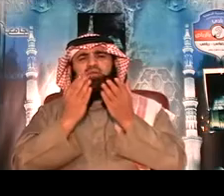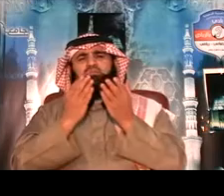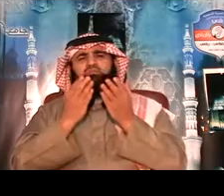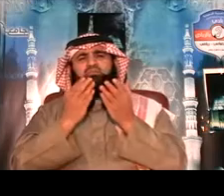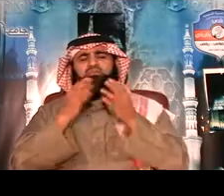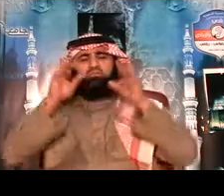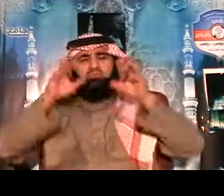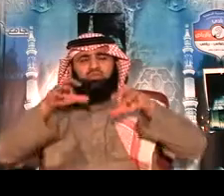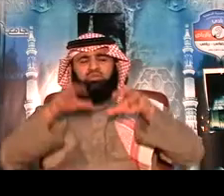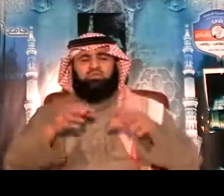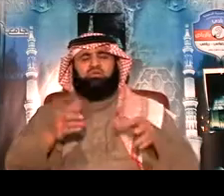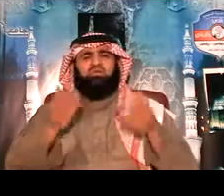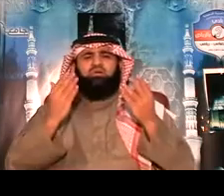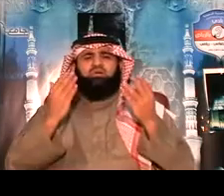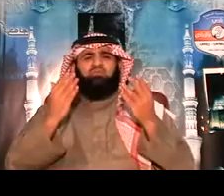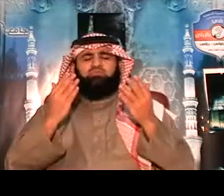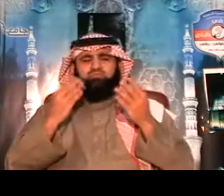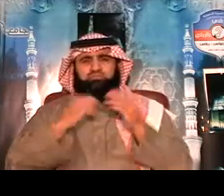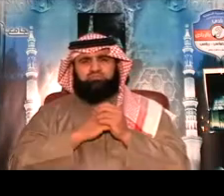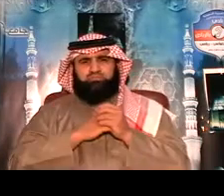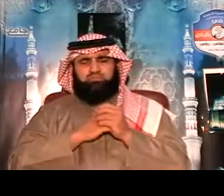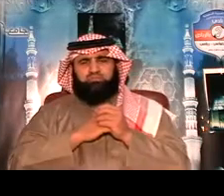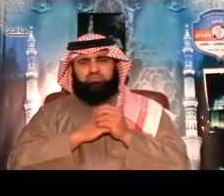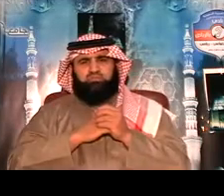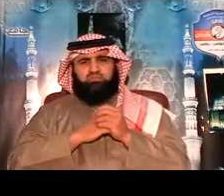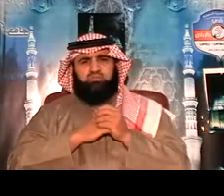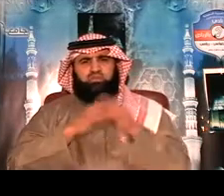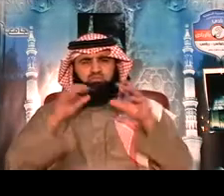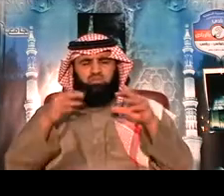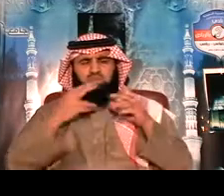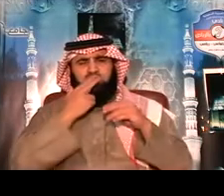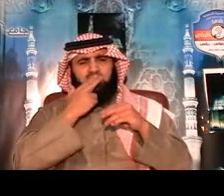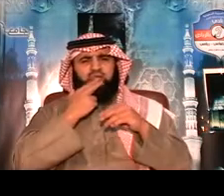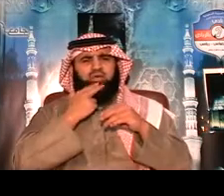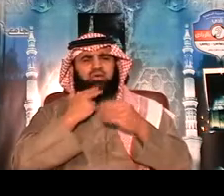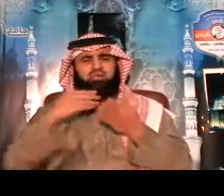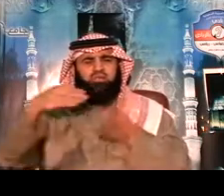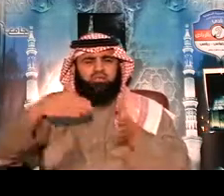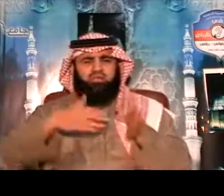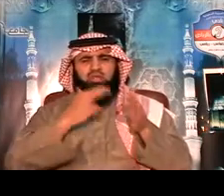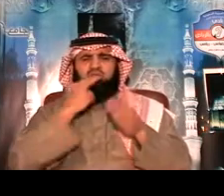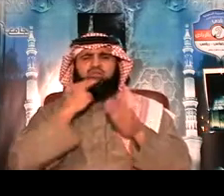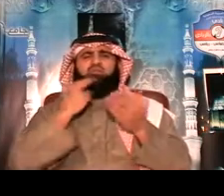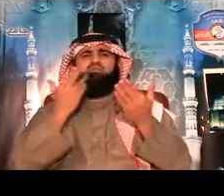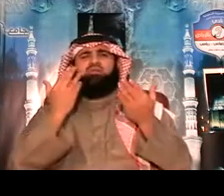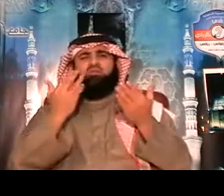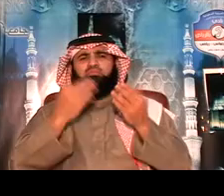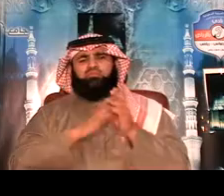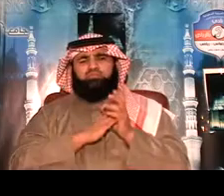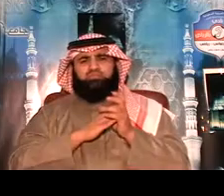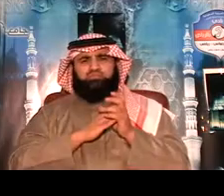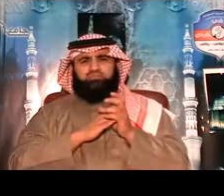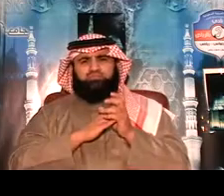اللهم أغثنا غيثا مغيثا، هنيئا مريئا، غدقا مجللا، صحا نافعا غير